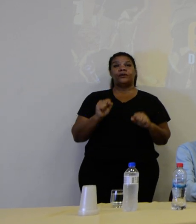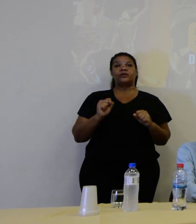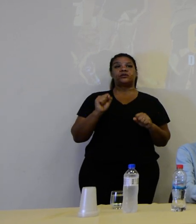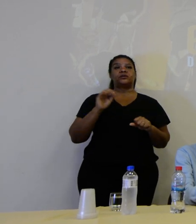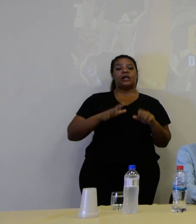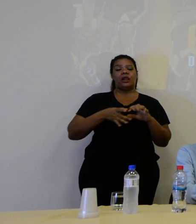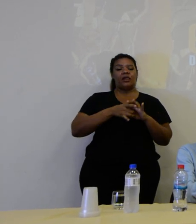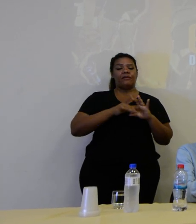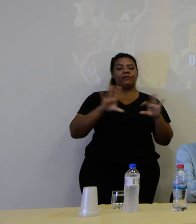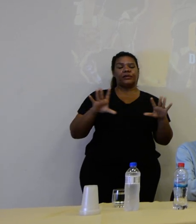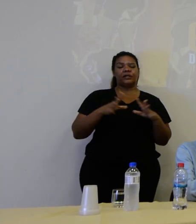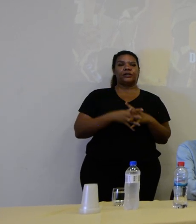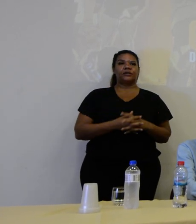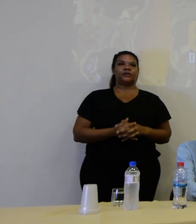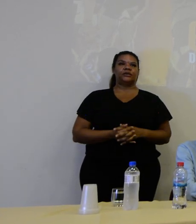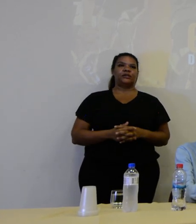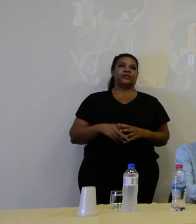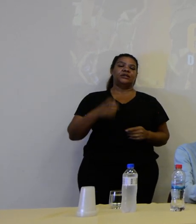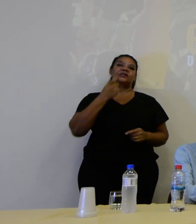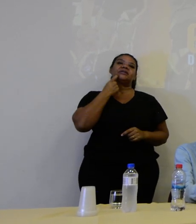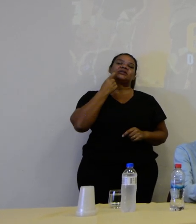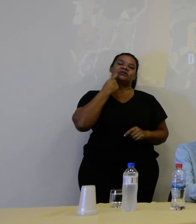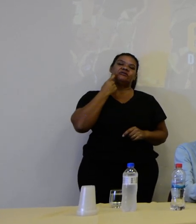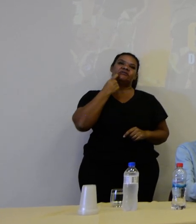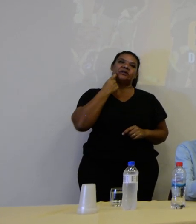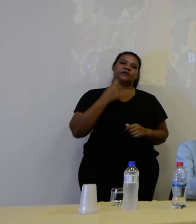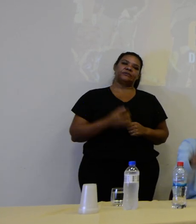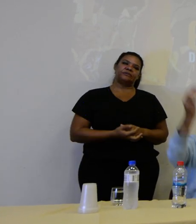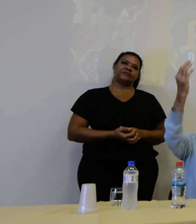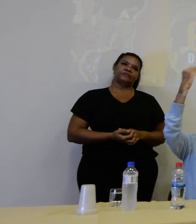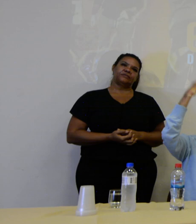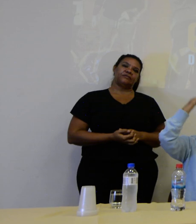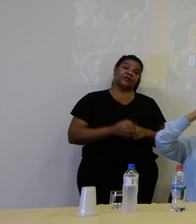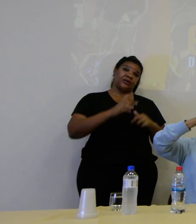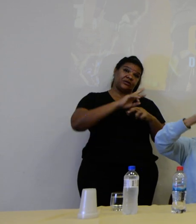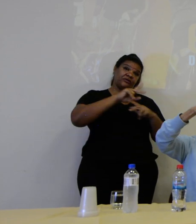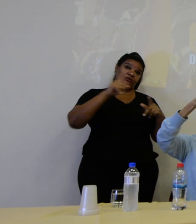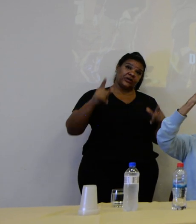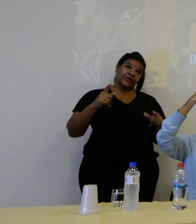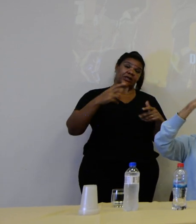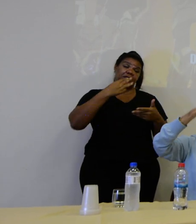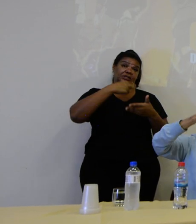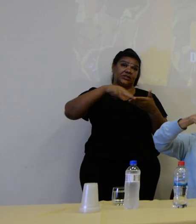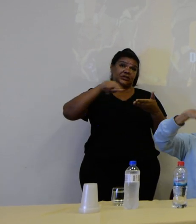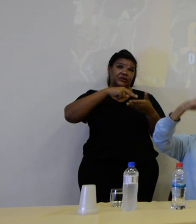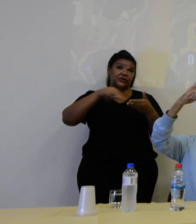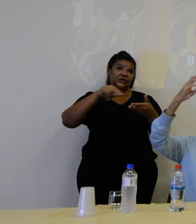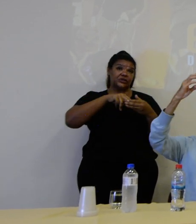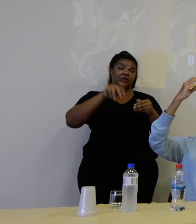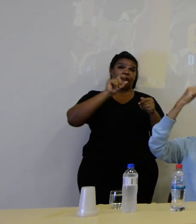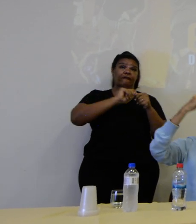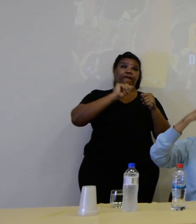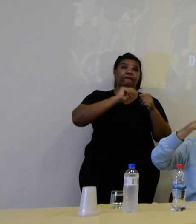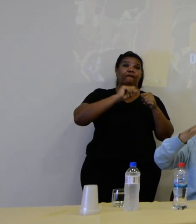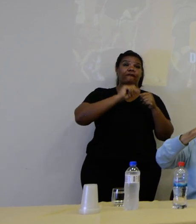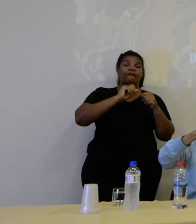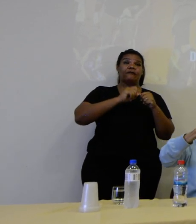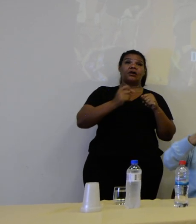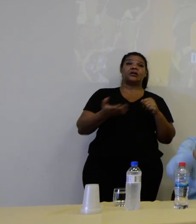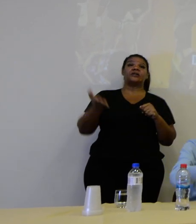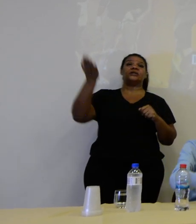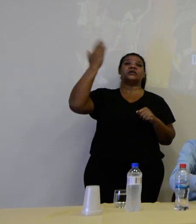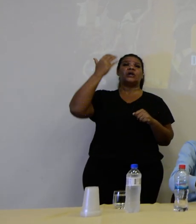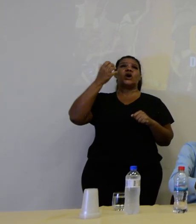estarei liberado na sexta-feira. É diferente daquela cirurgia que eu fiz no pâncreas, que eu fiquei praticamente